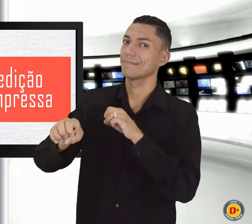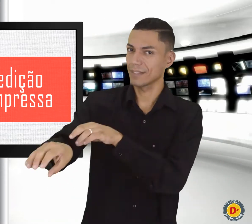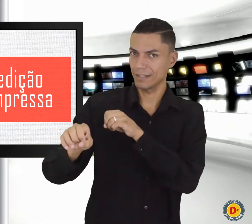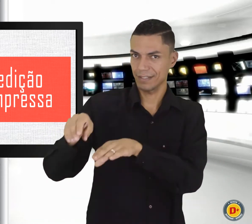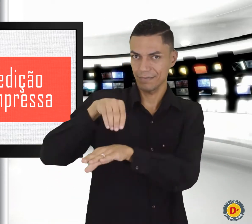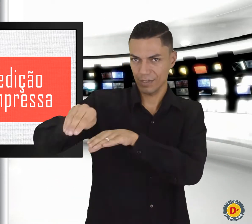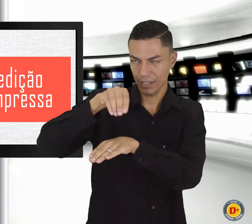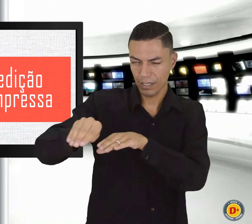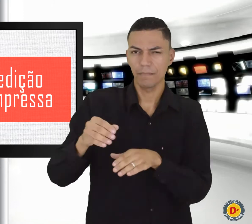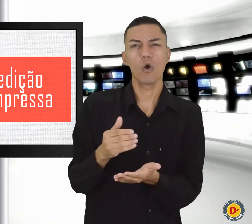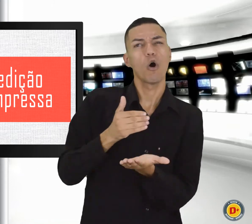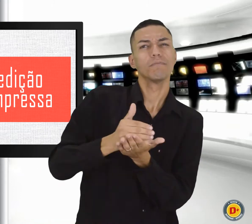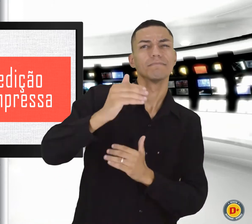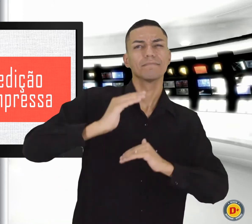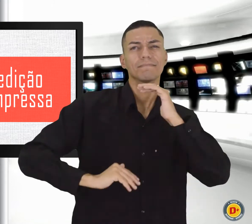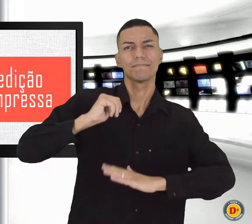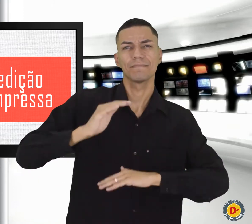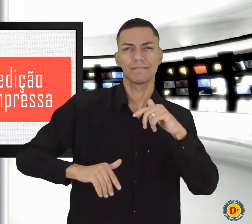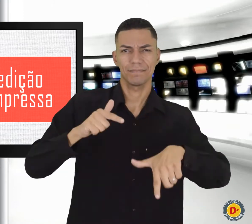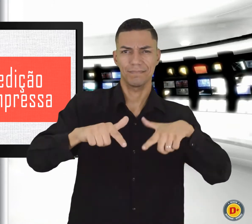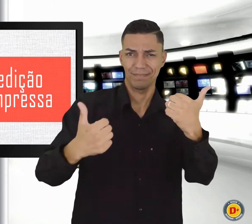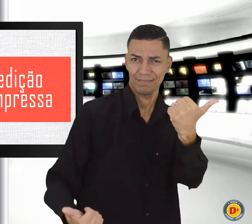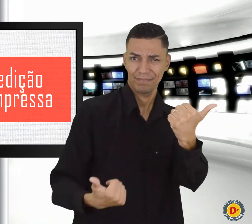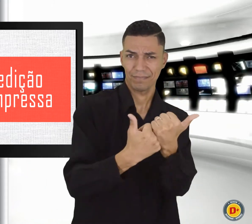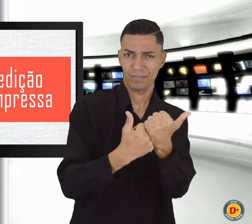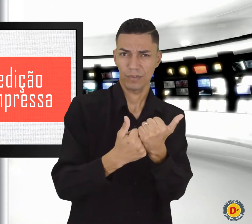apoiado, o profissional foi denominado preparador laboral.